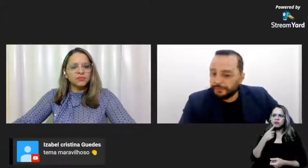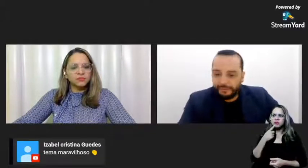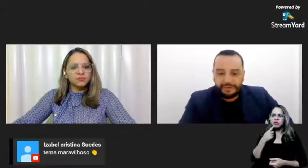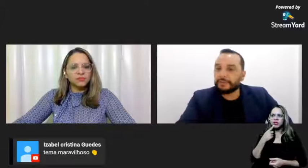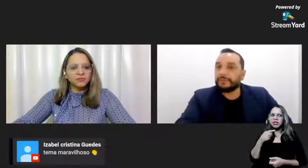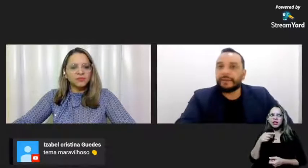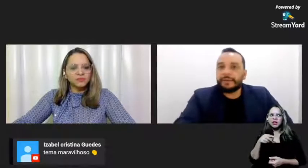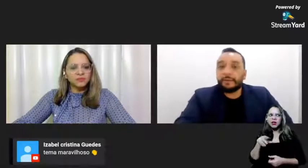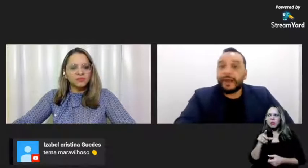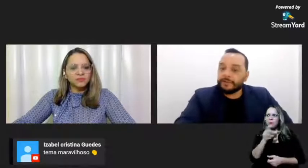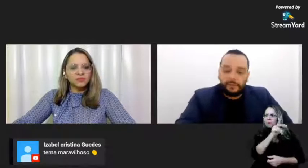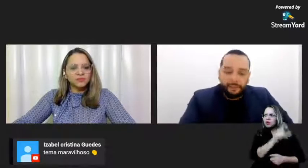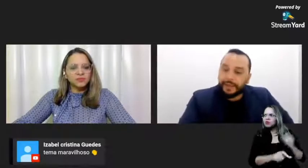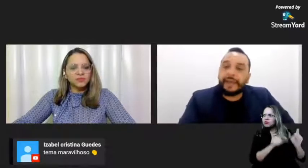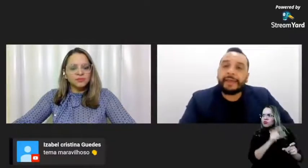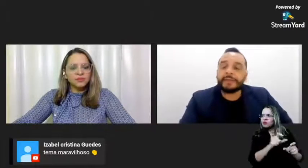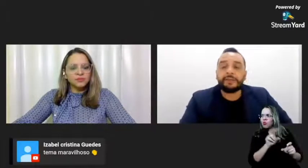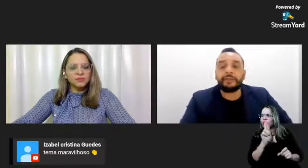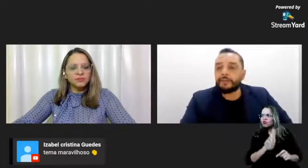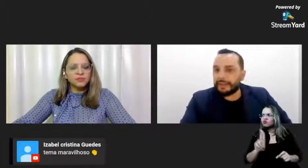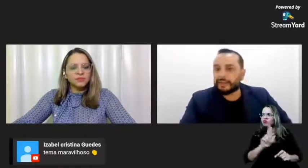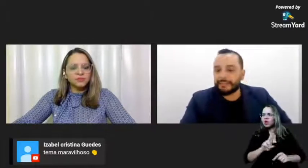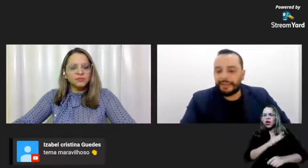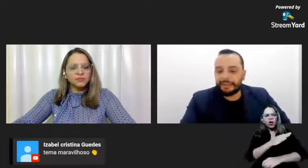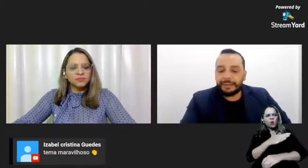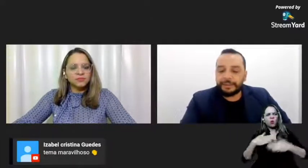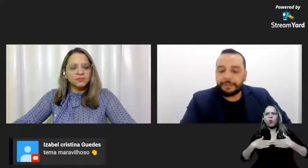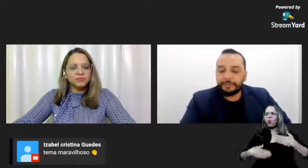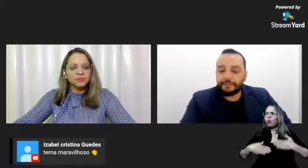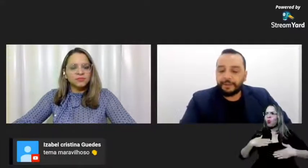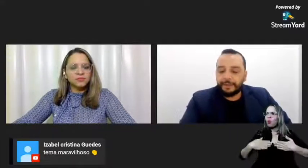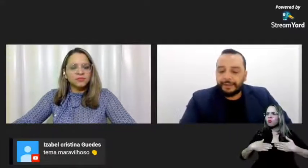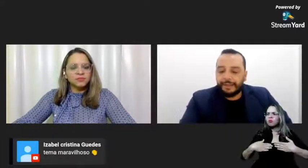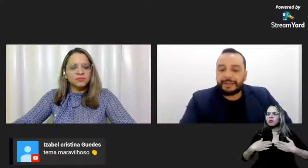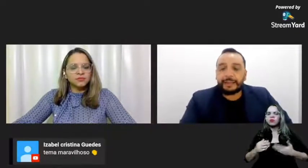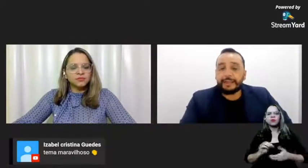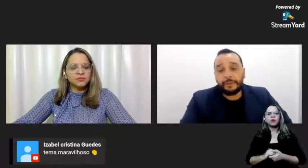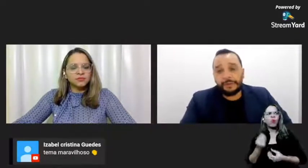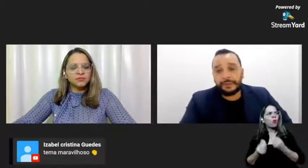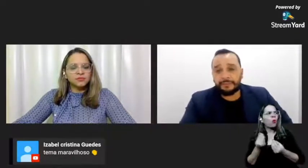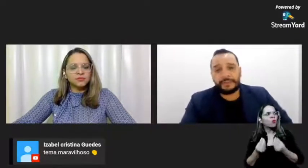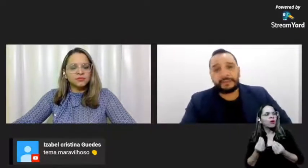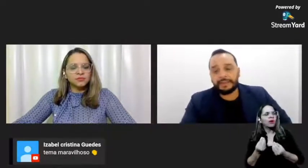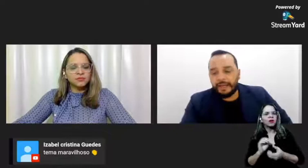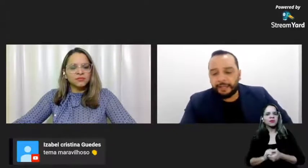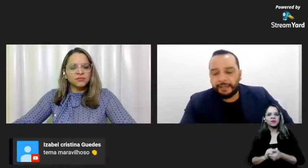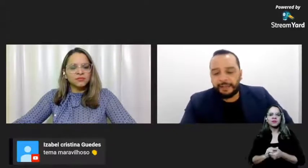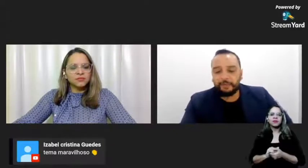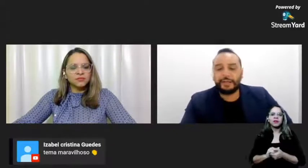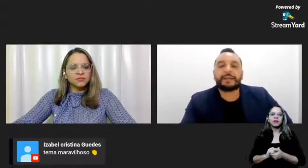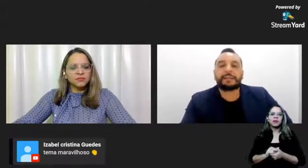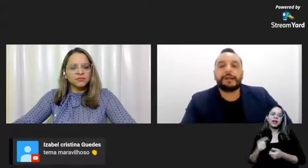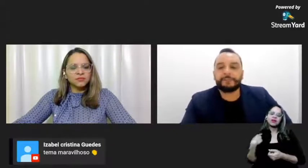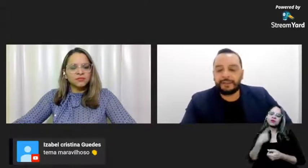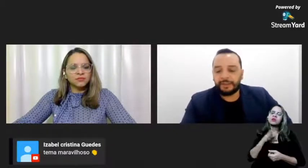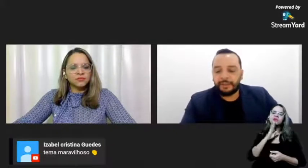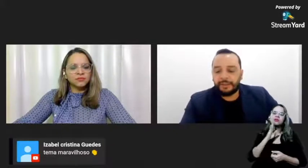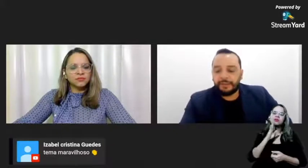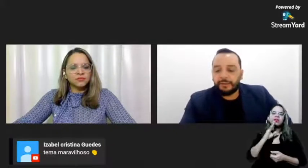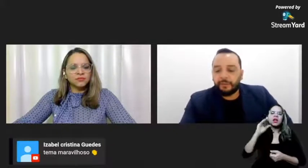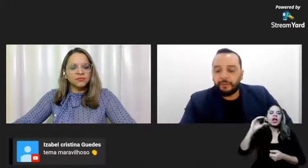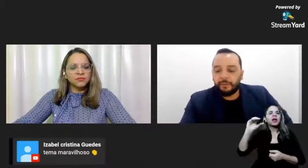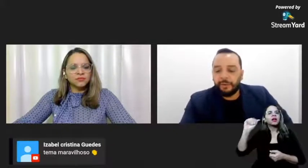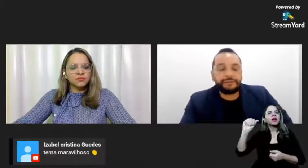o corpo, está usando... E o Carlos, como é que é isso? E nós conhecemos a Catarina. E a Catarina falou assim, se vocês quiserem aprender a comunicação